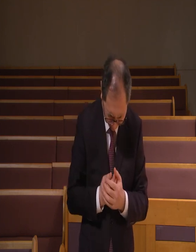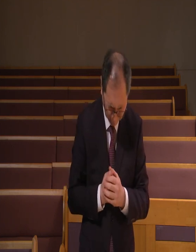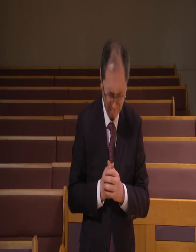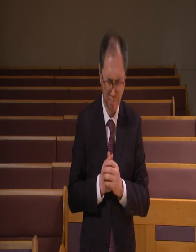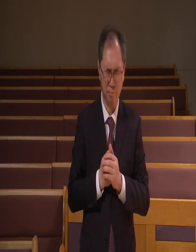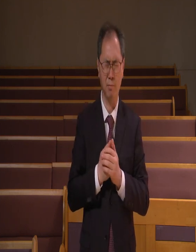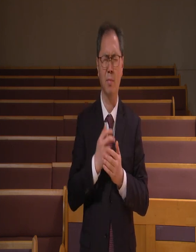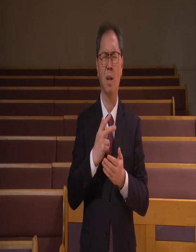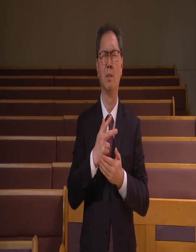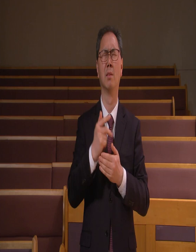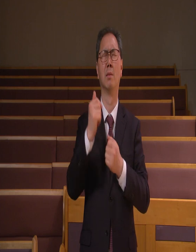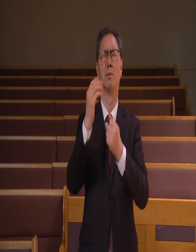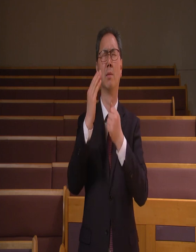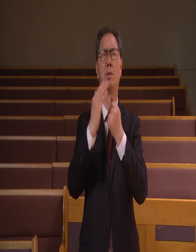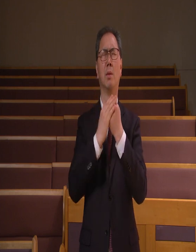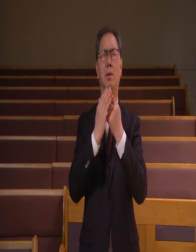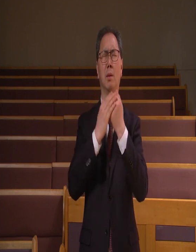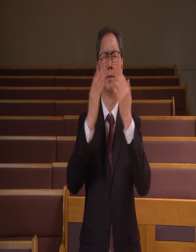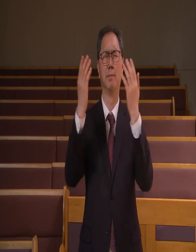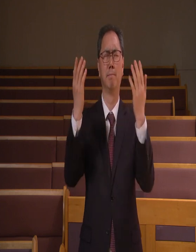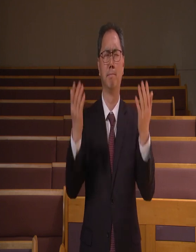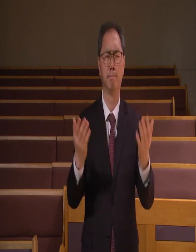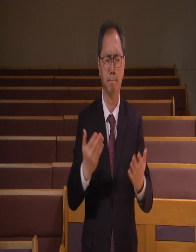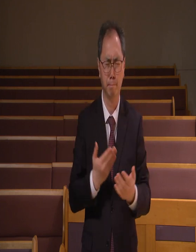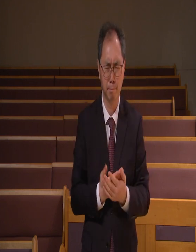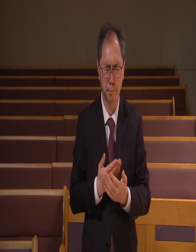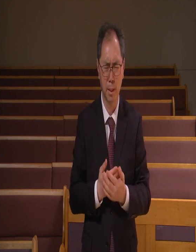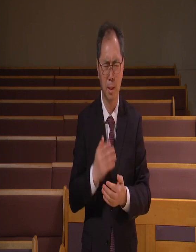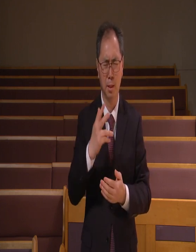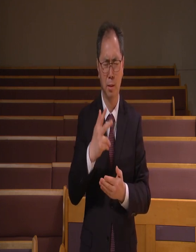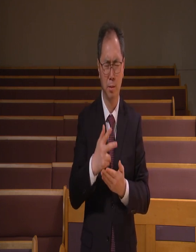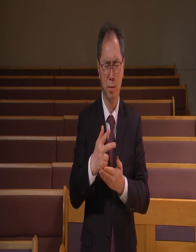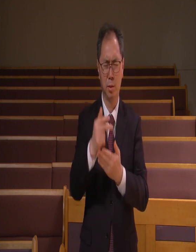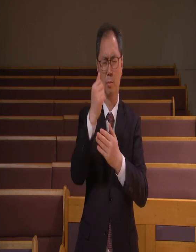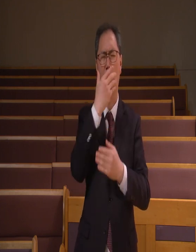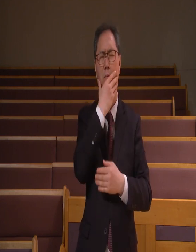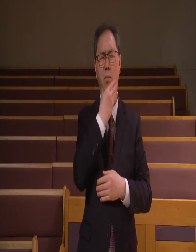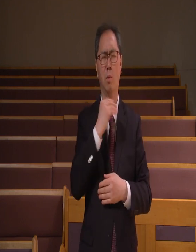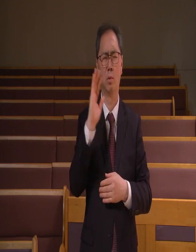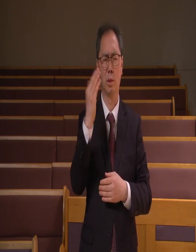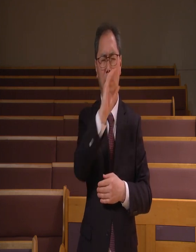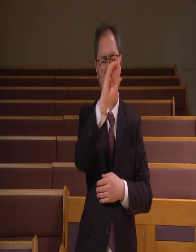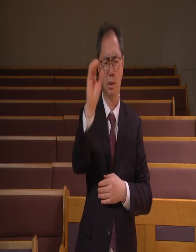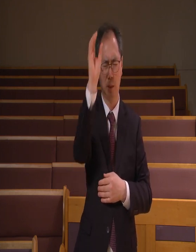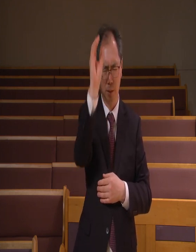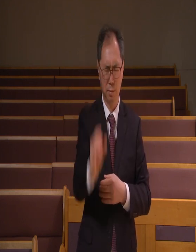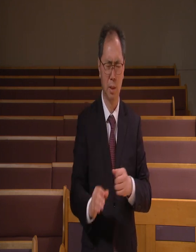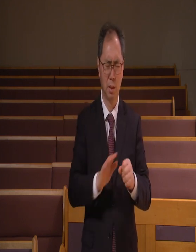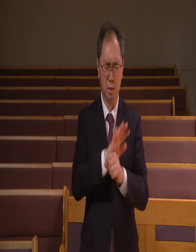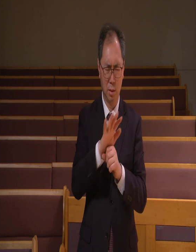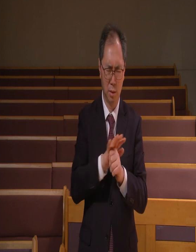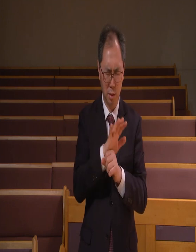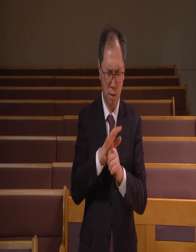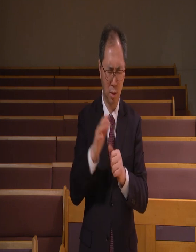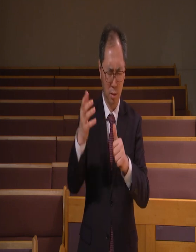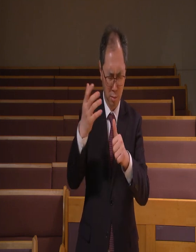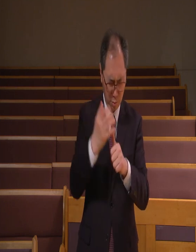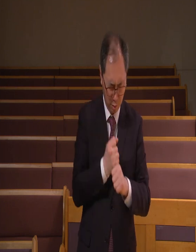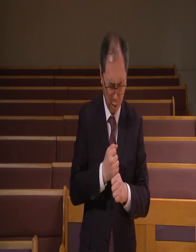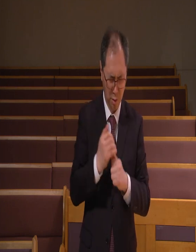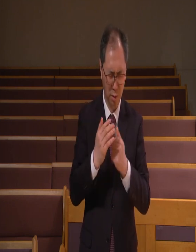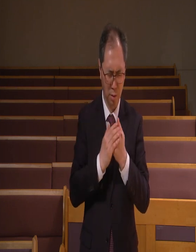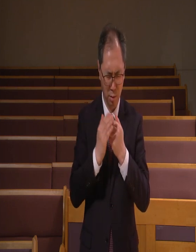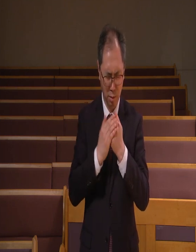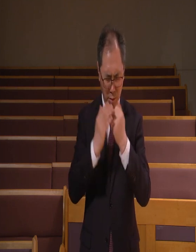용서하여 주시옵소서. 주님의 그 몸의 십자가의 모습을 막은 게 바로 나의 모습. 주여